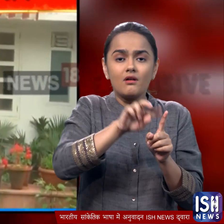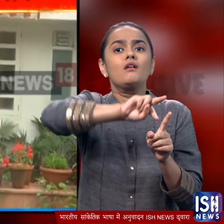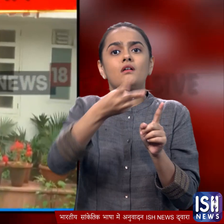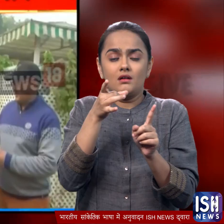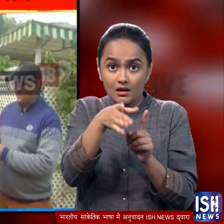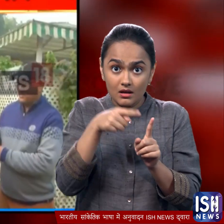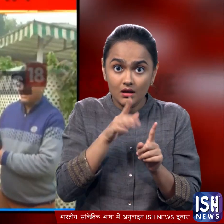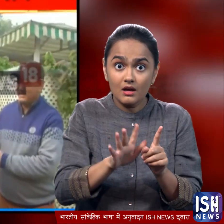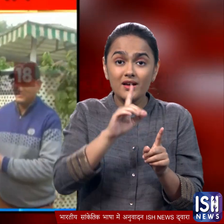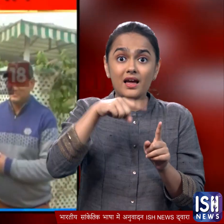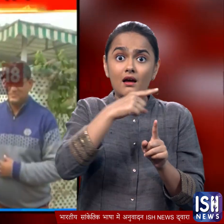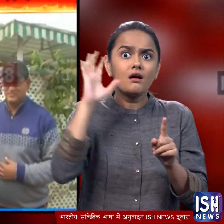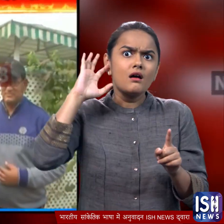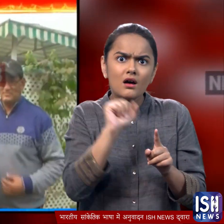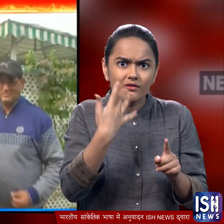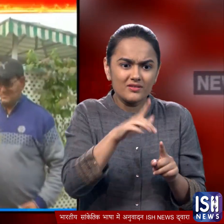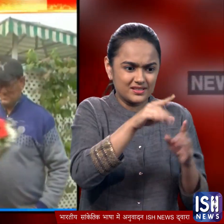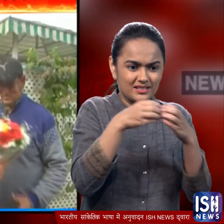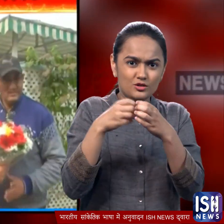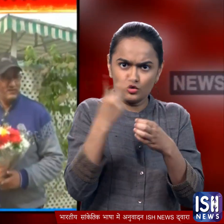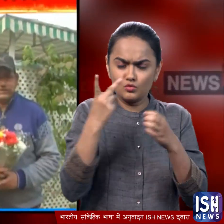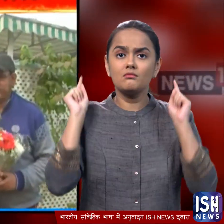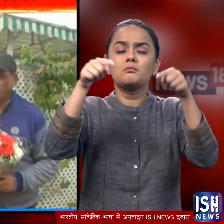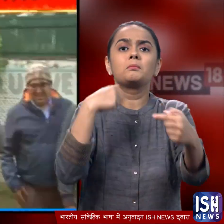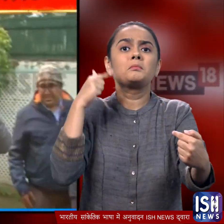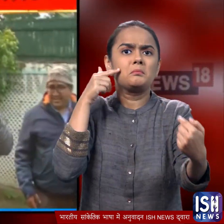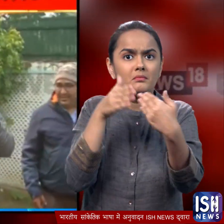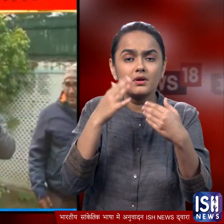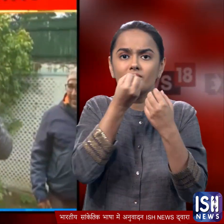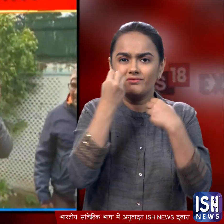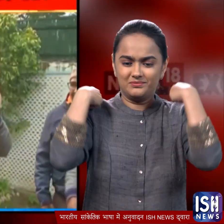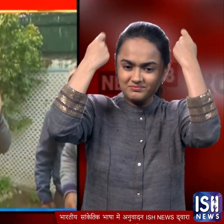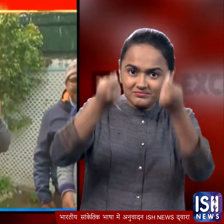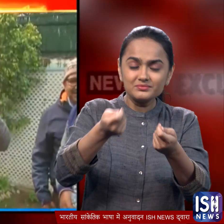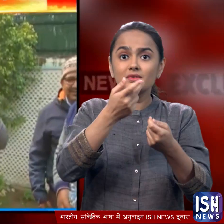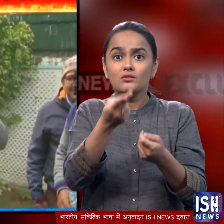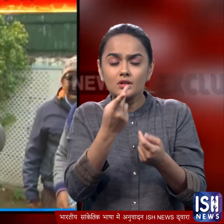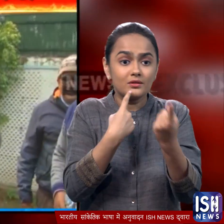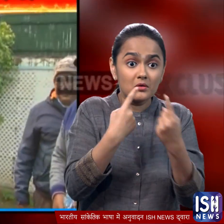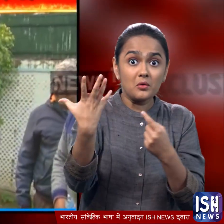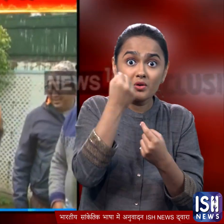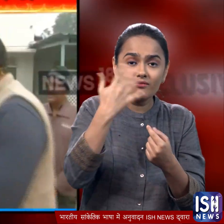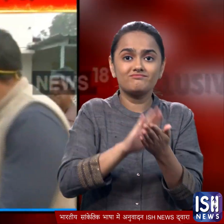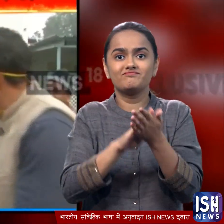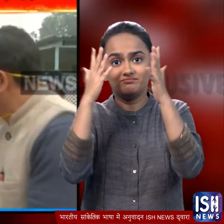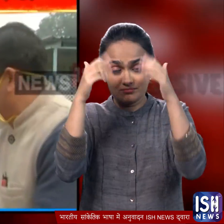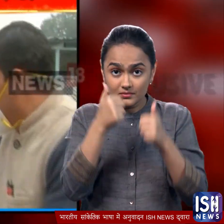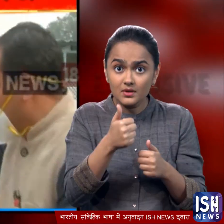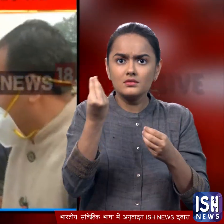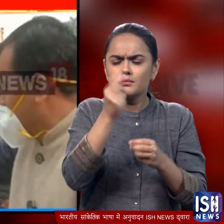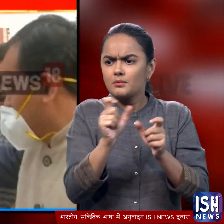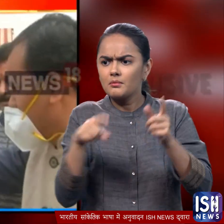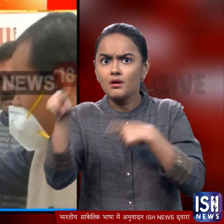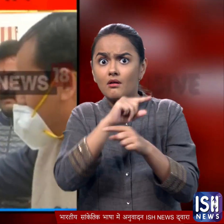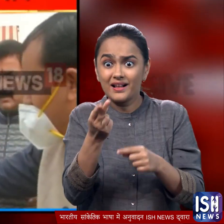बनाया गया, जिसकी जानकारी मिलते ही दोनों नेताओं के समर्थक उनसे मिलने पहुंच गए और फूल मालाएं पहनाकर उन्हें टिकट मिलने की बधाई दी, जबकि कुछ